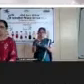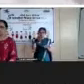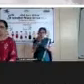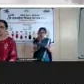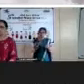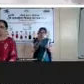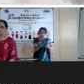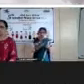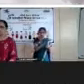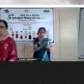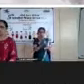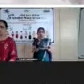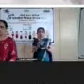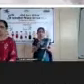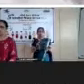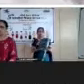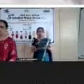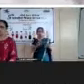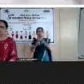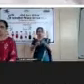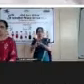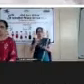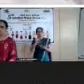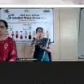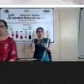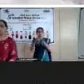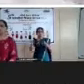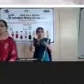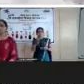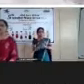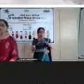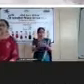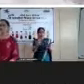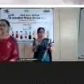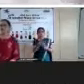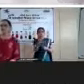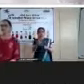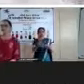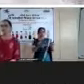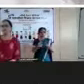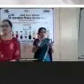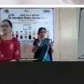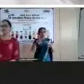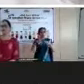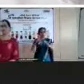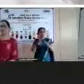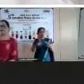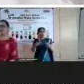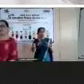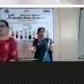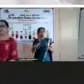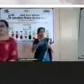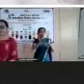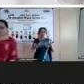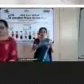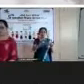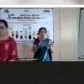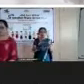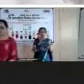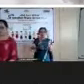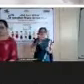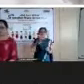चाहता हूं। पूर्वोत्तर के सभी राज्यों में दिव्यांगजनों के उद्यमिता और स्वरोजगार के विकास के लिए सरकार और गैर